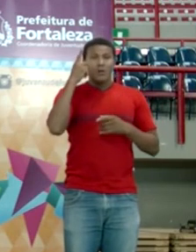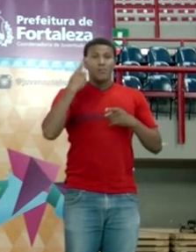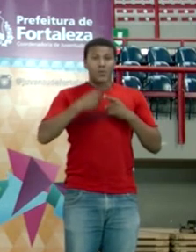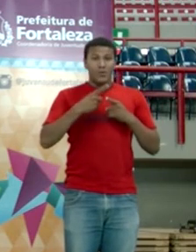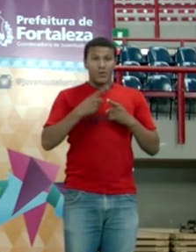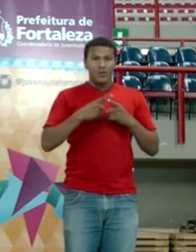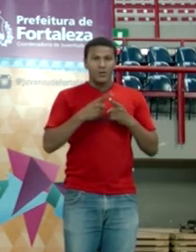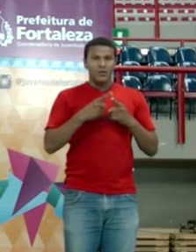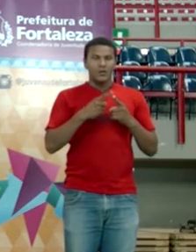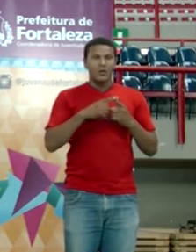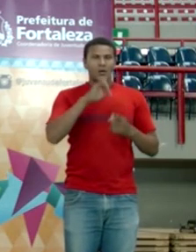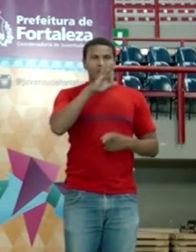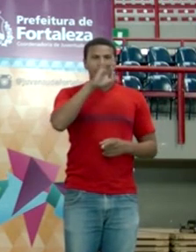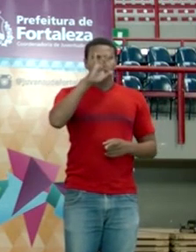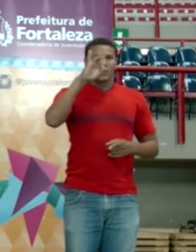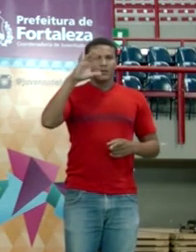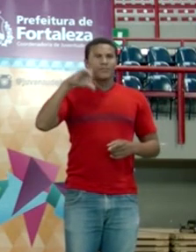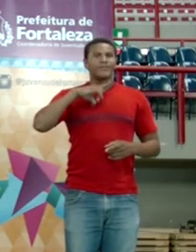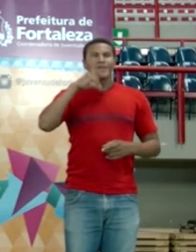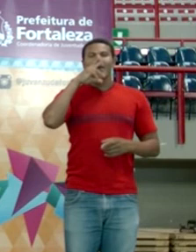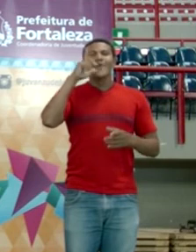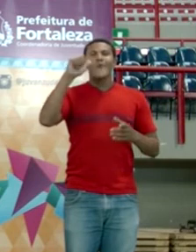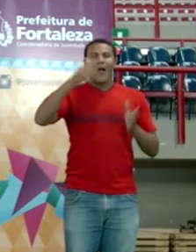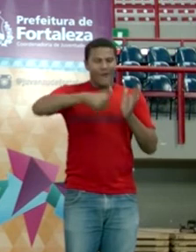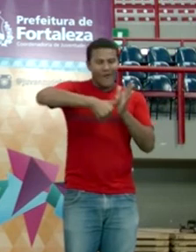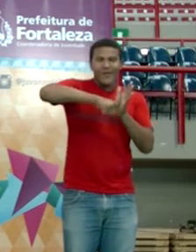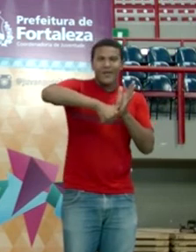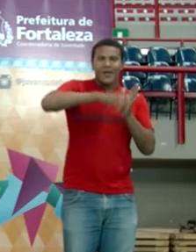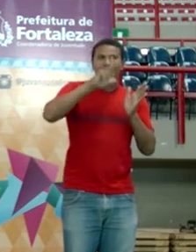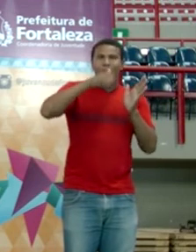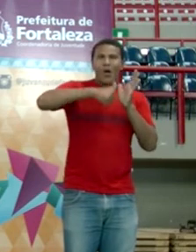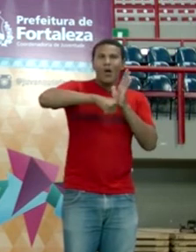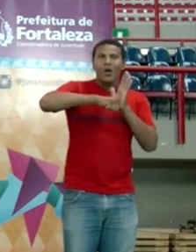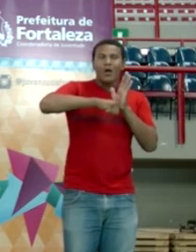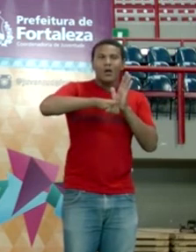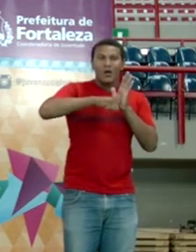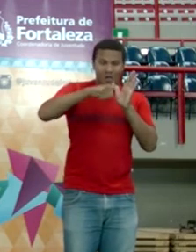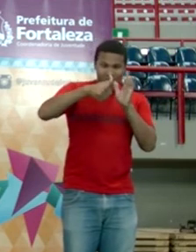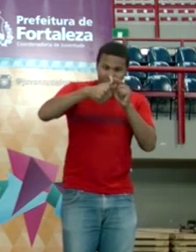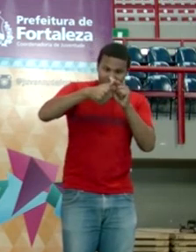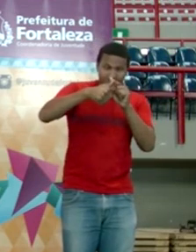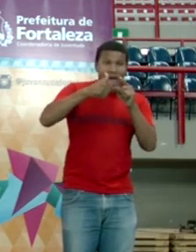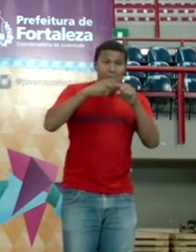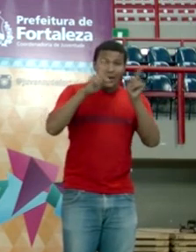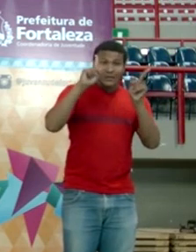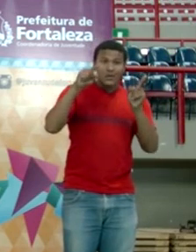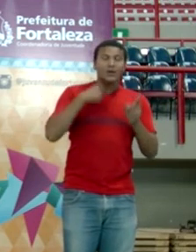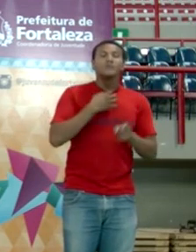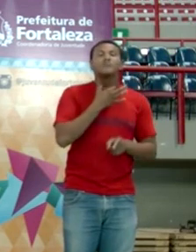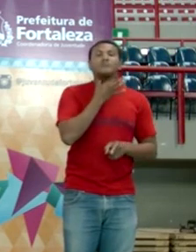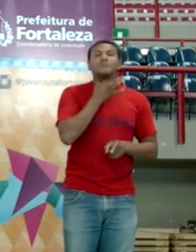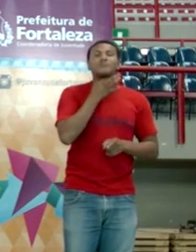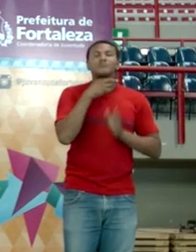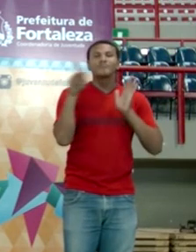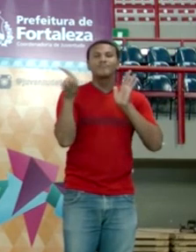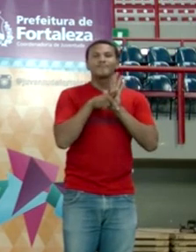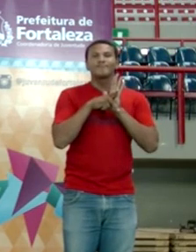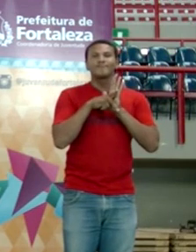voz da gente tem como se fosse uma impressão, tá? É a chamada impressão vocal. Você vê em filmes de